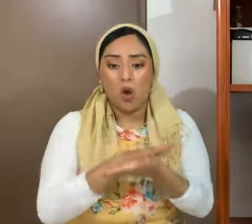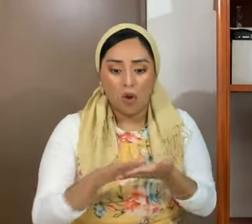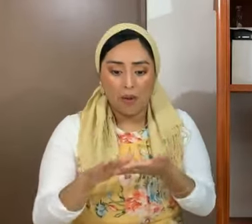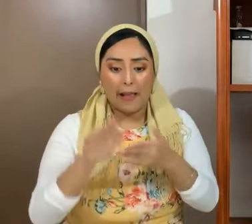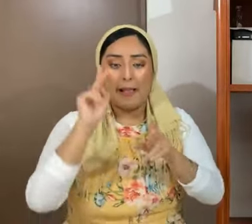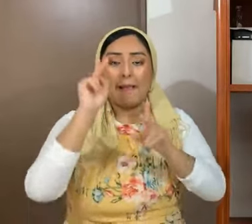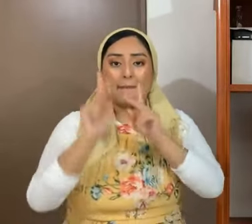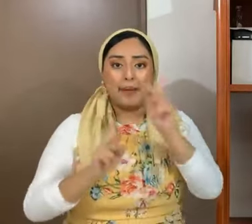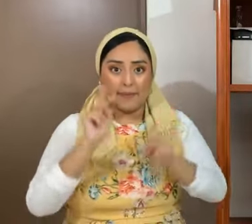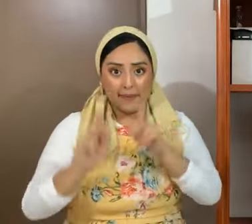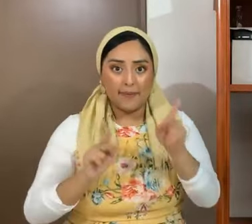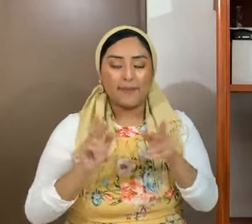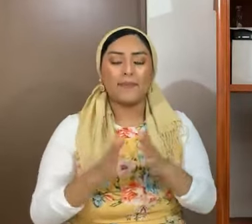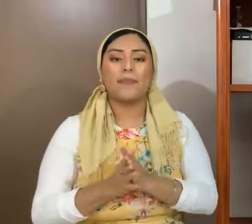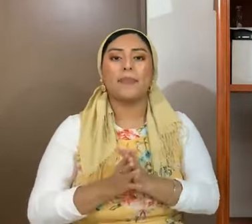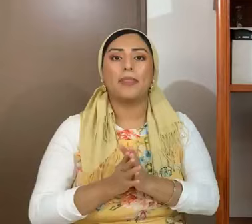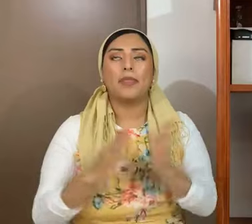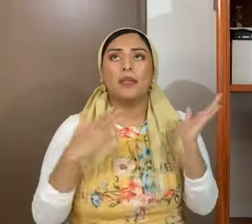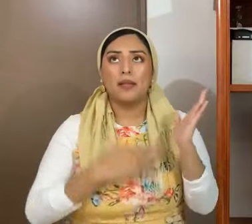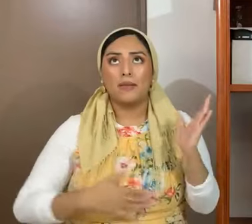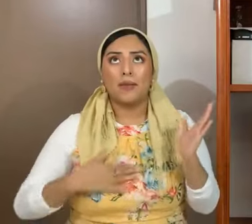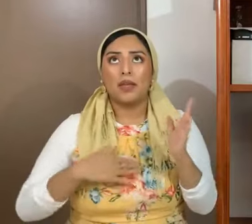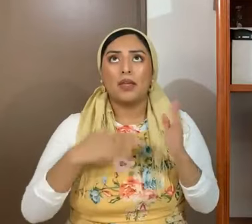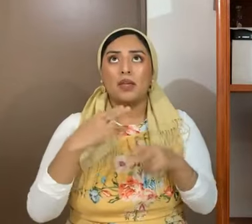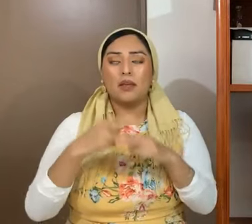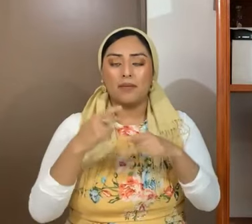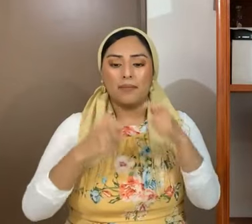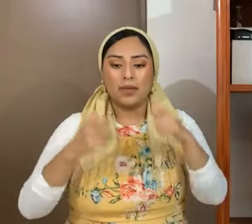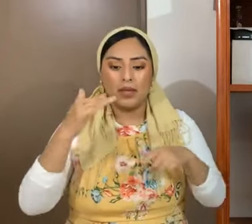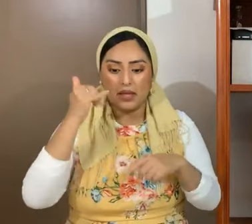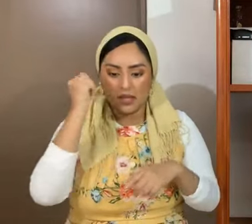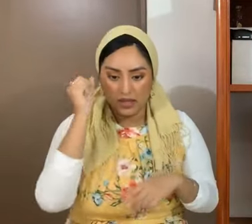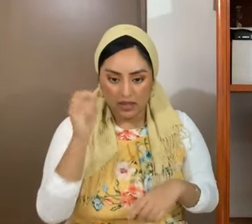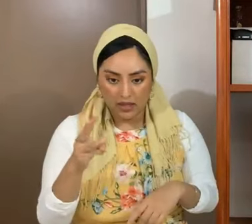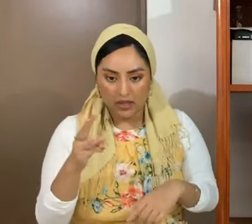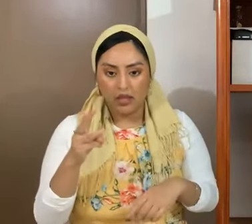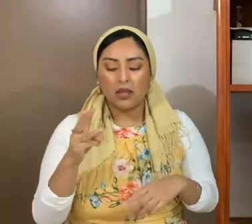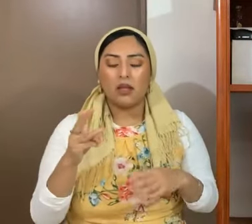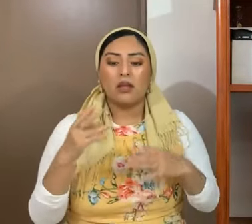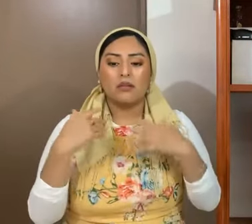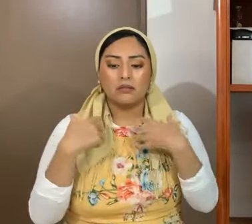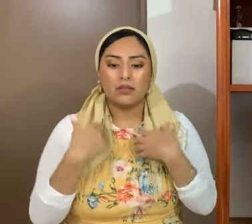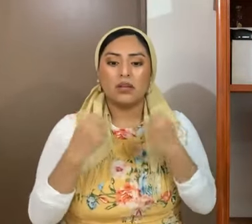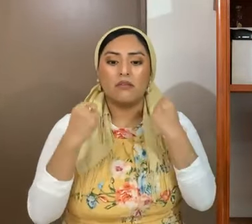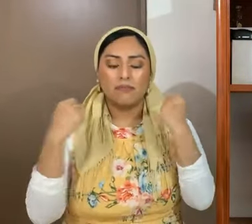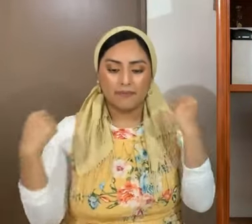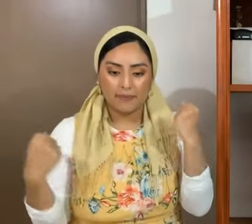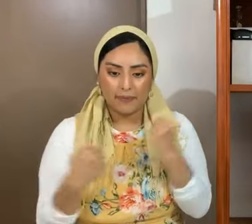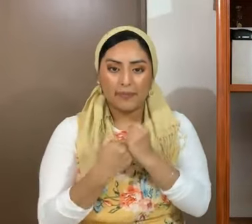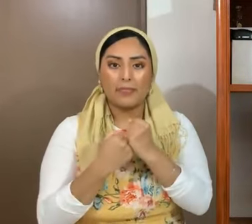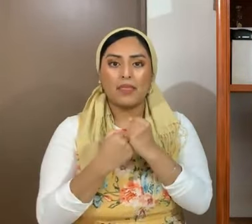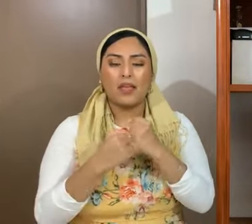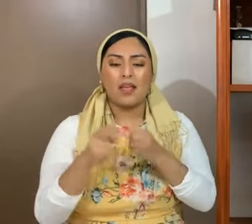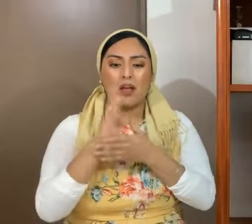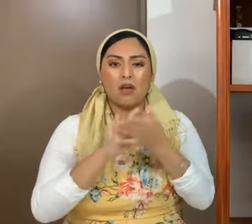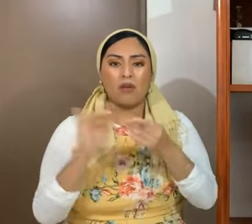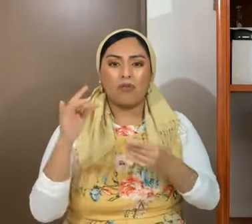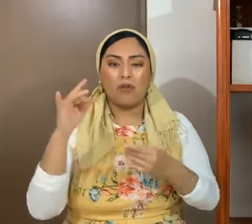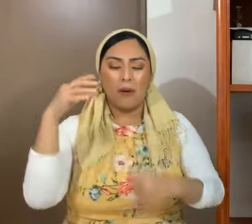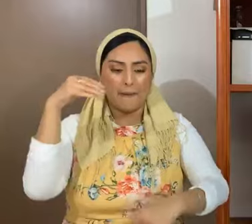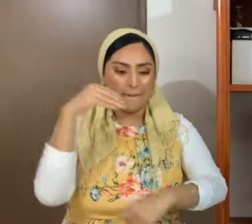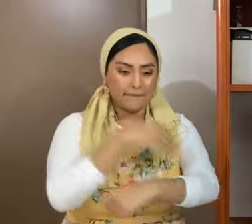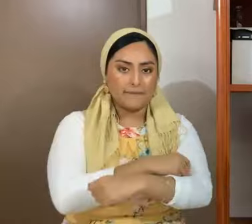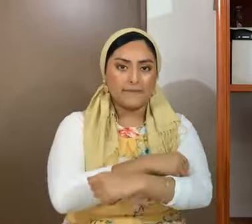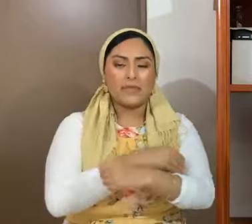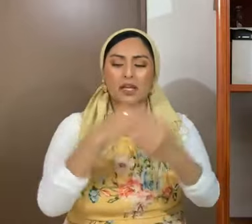Kadoshim, bendice a las Kadoshot. Por favor, bendito Yahshua Mashiach, confórtalos, anímalos, llénalos de fuego de tu bendito Ruach